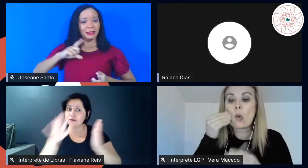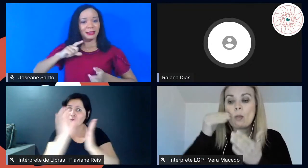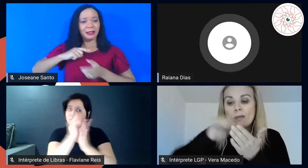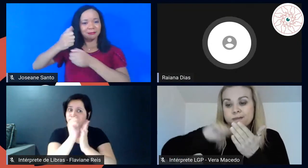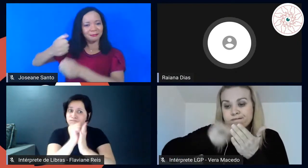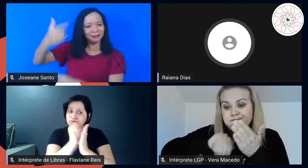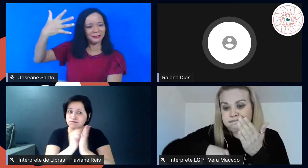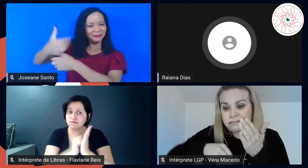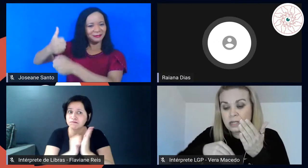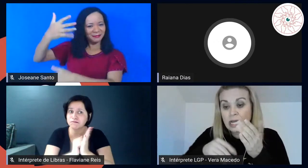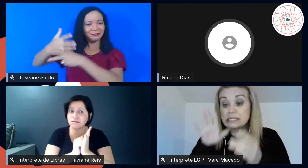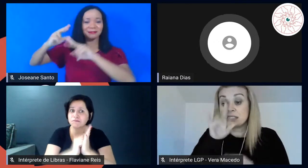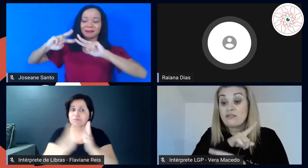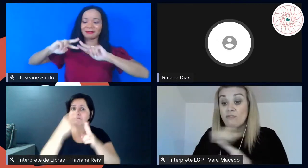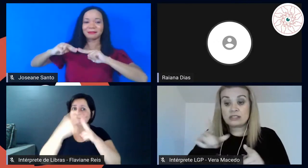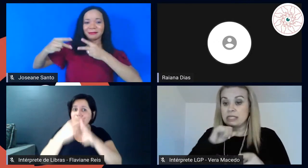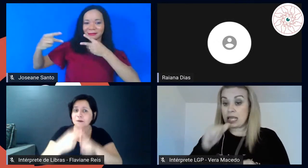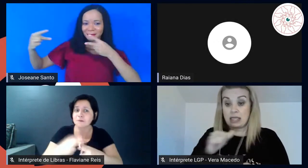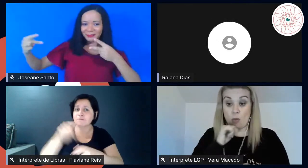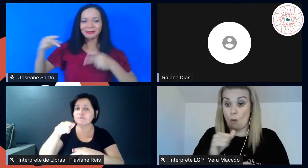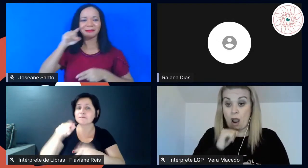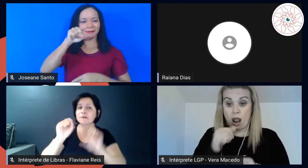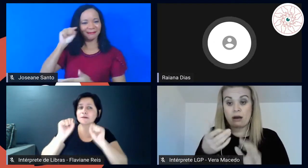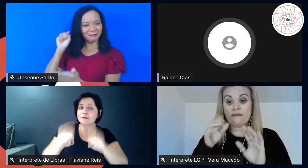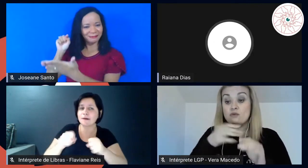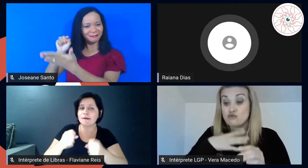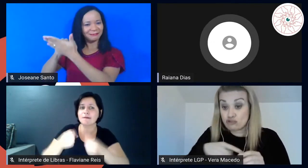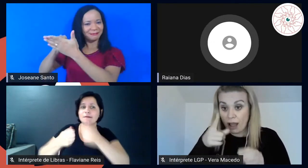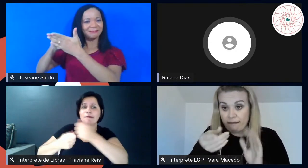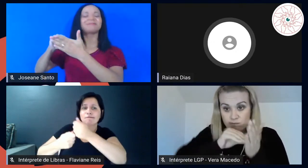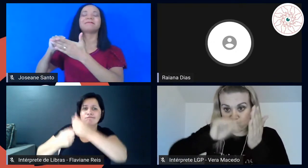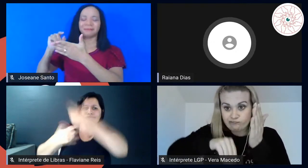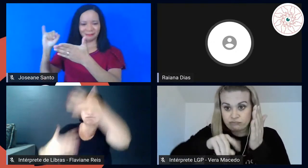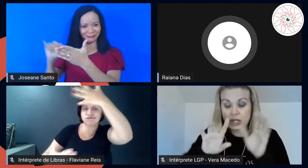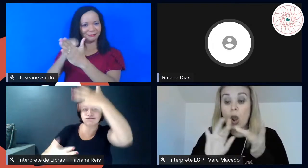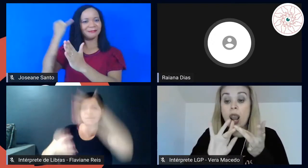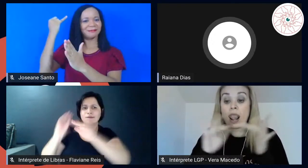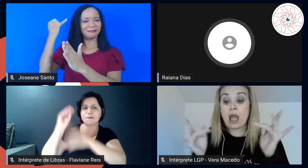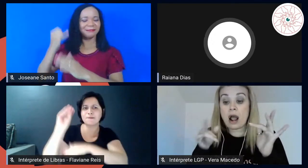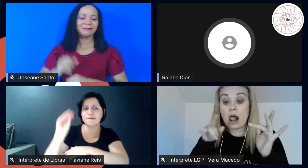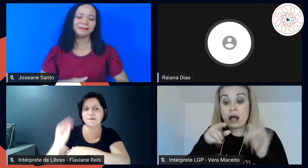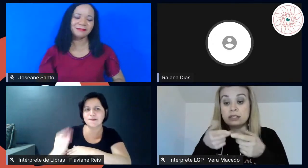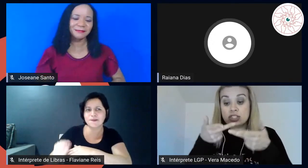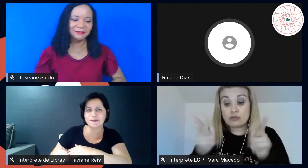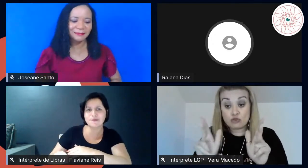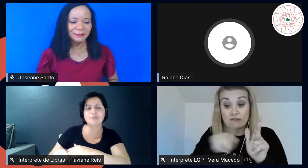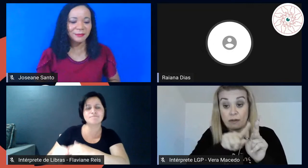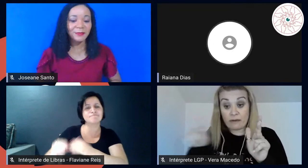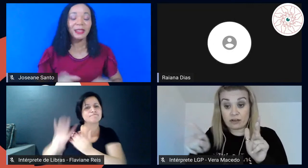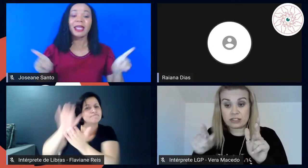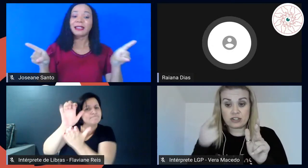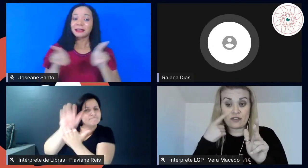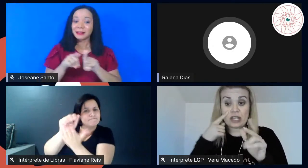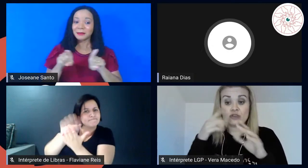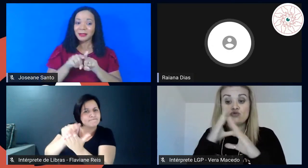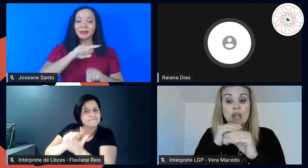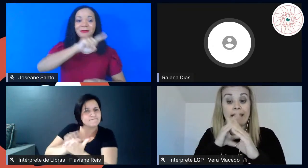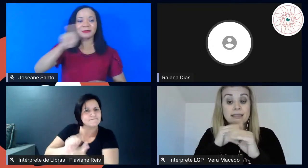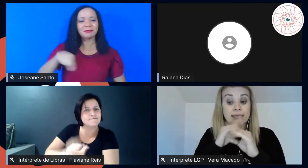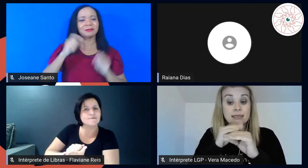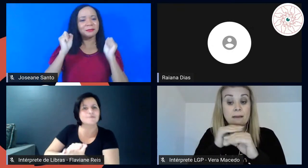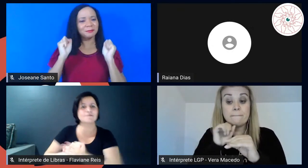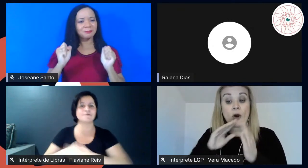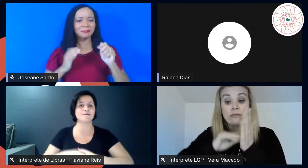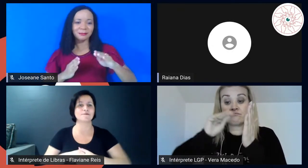evento? Caso vocês ainda não fizeram? Eh, o link, ele está disponível para vocês no chat. Poderão se